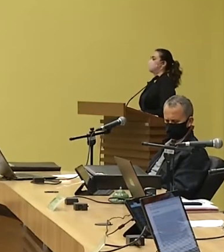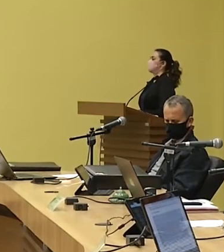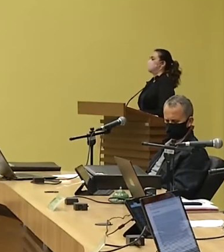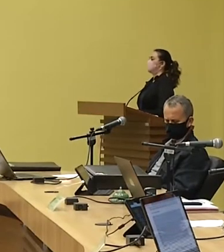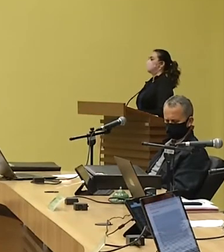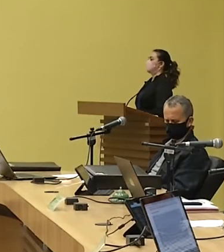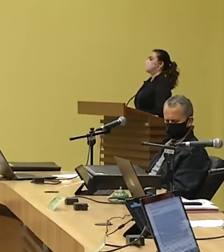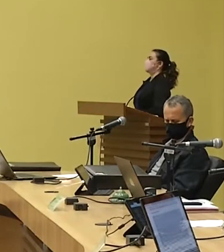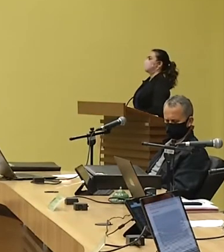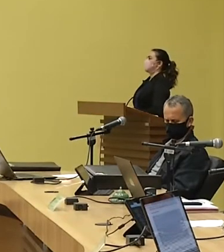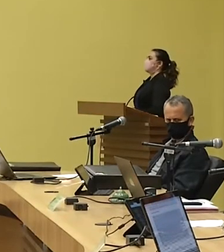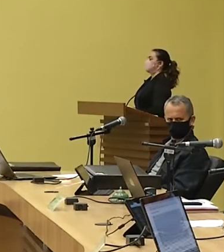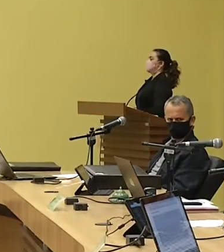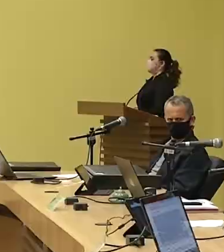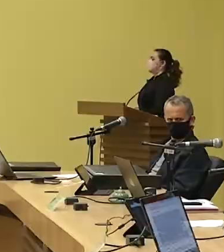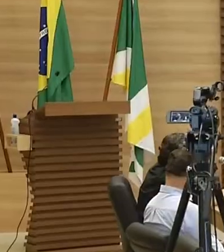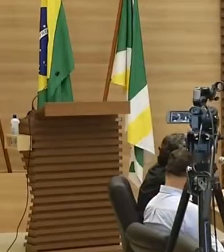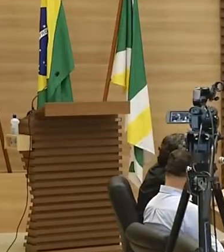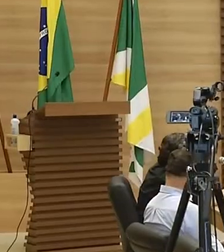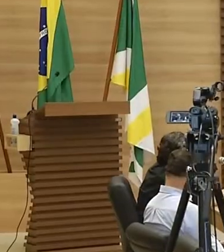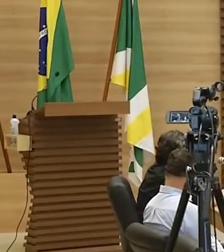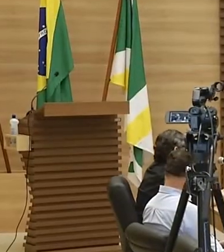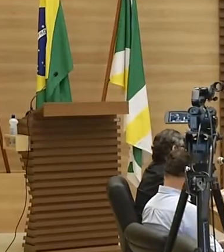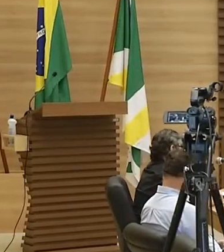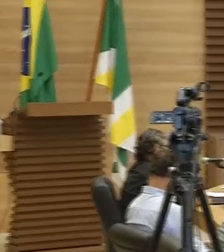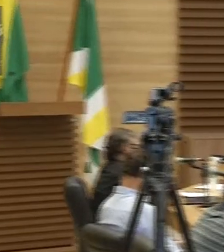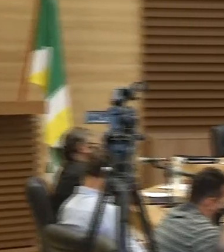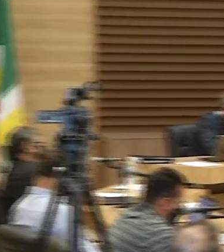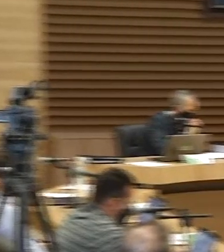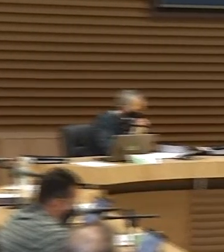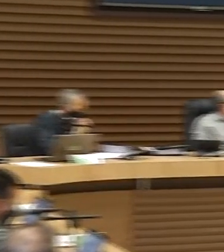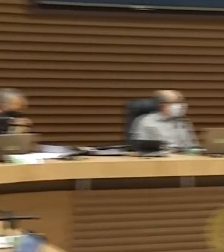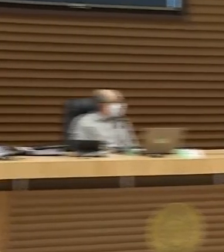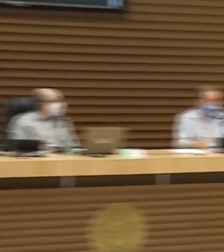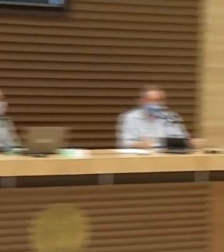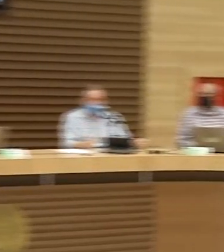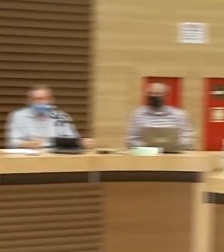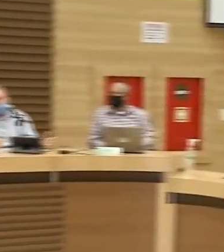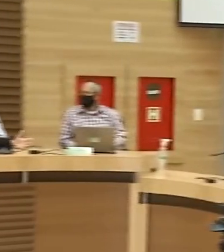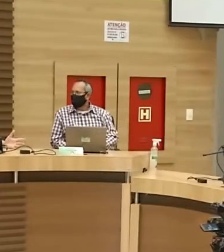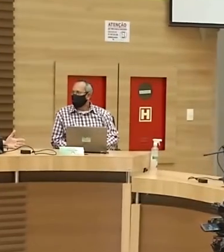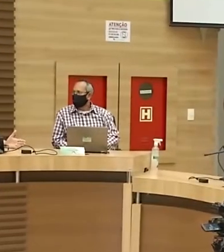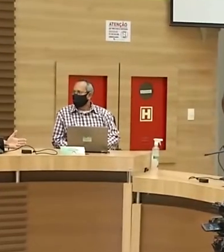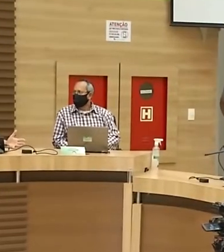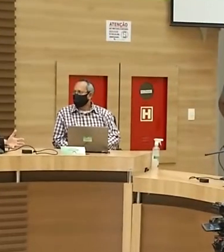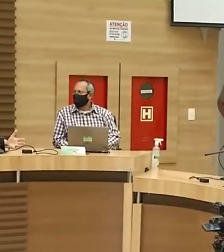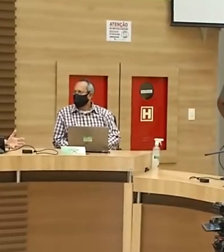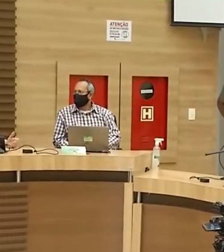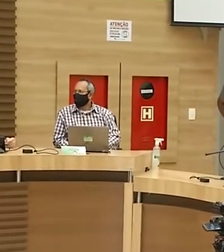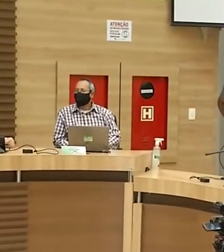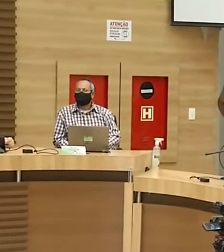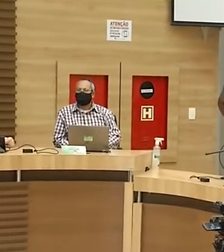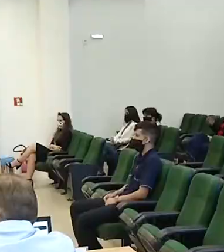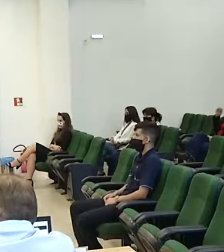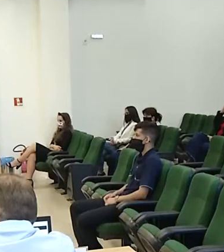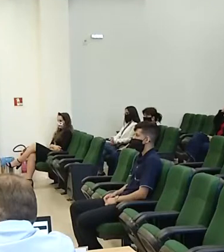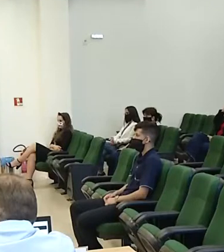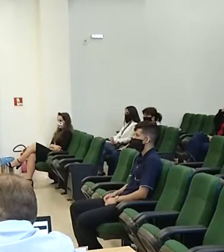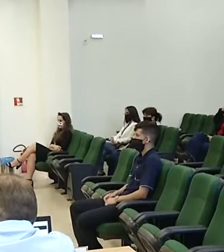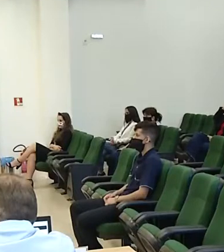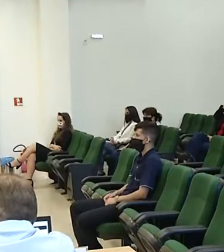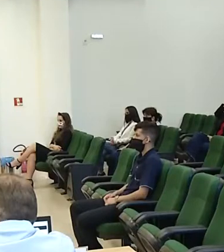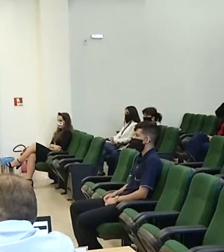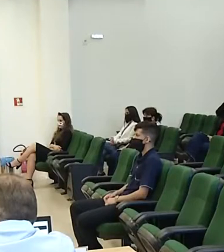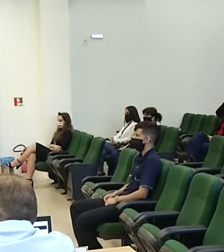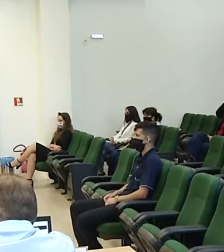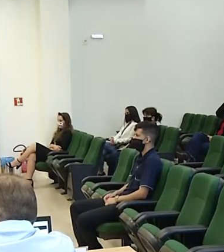um sistema novo na cidade, a alteração federal implica em ajustes na Patoprev. Um projeto de lei tramita há algumas semanas,